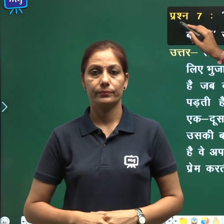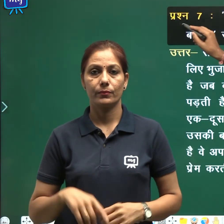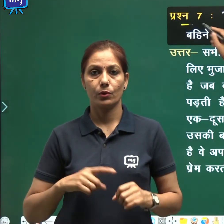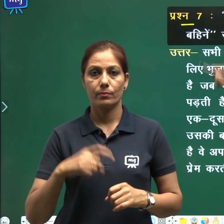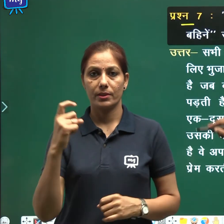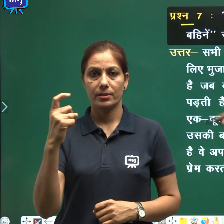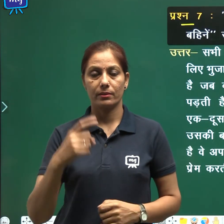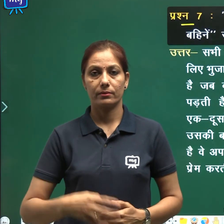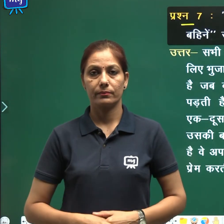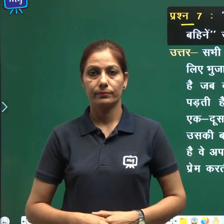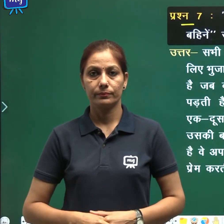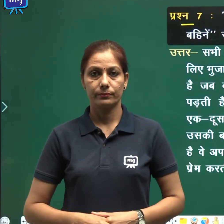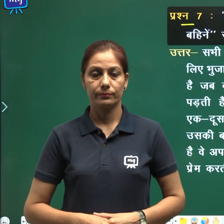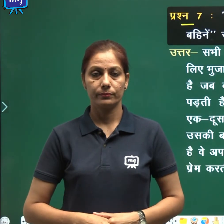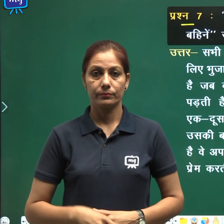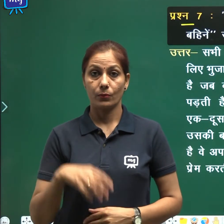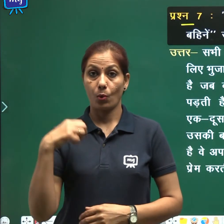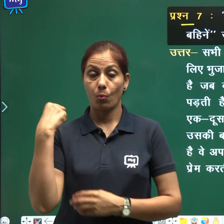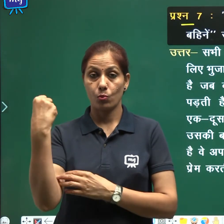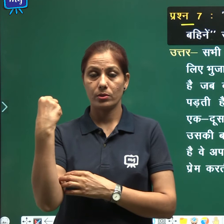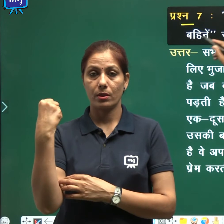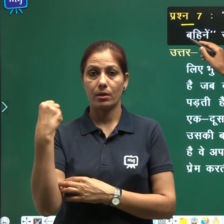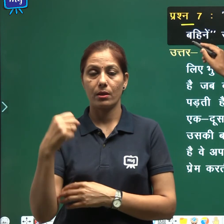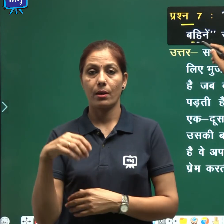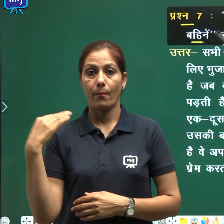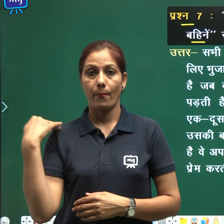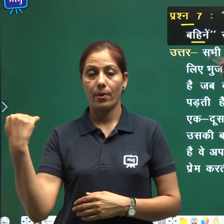प्रश्न 7, भुजा भाई प्यार बहिने